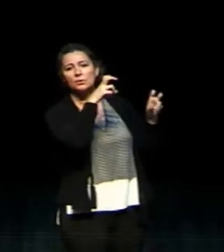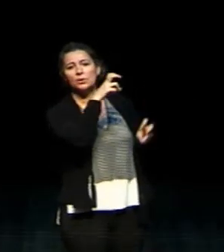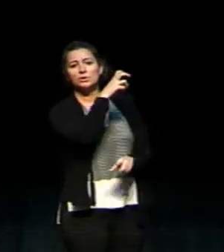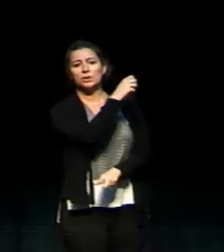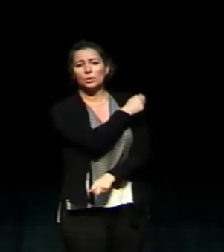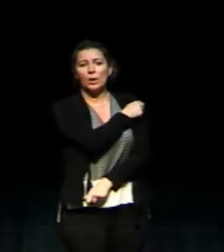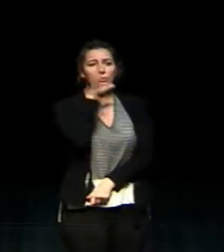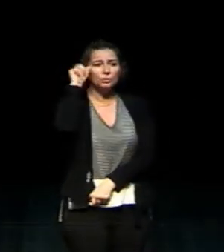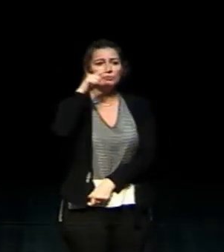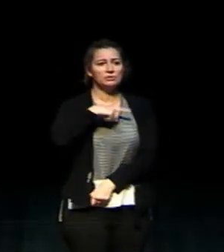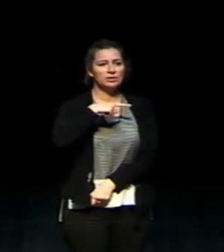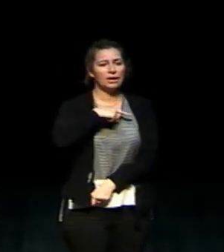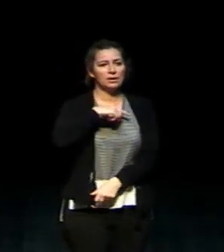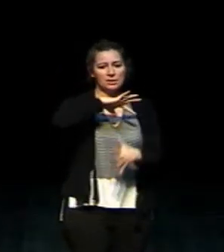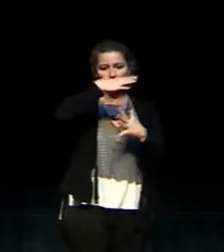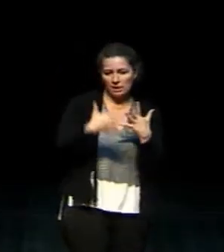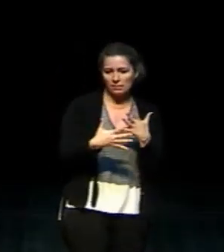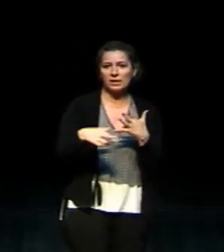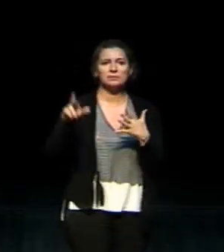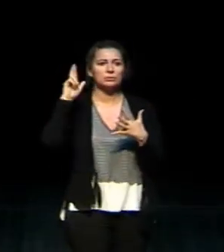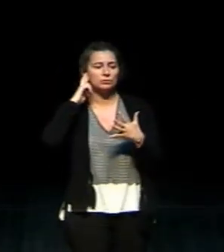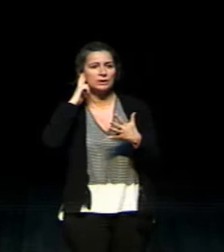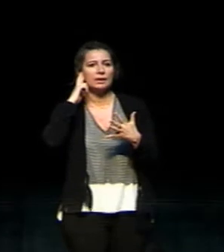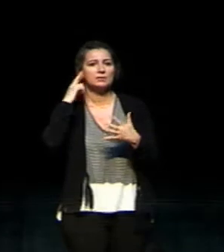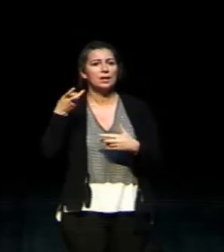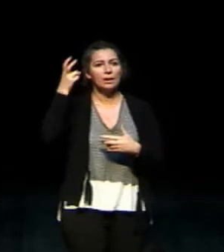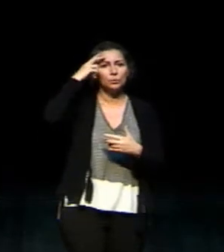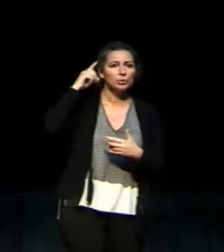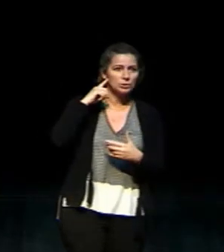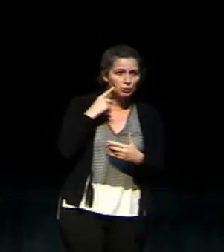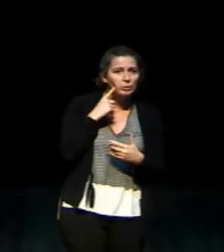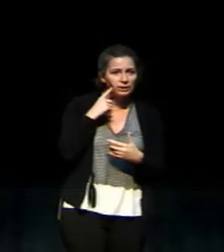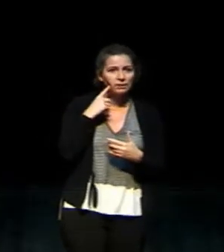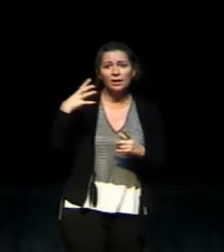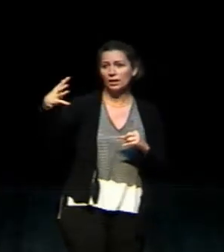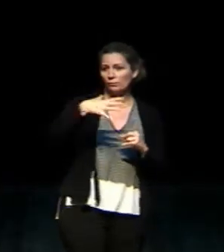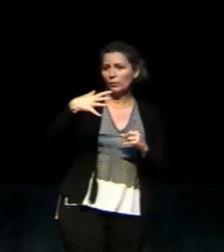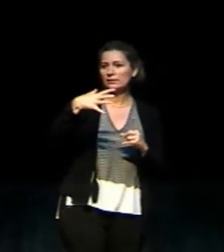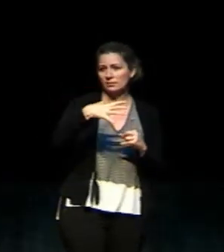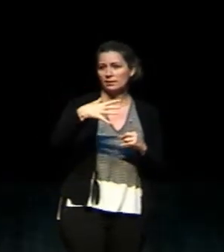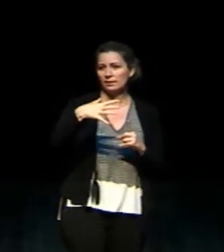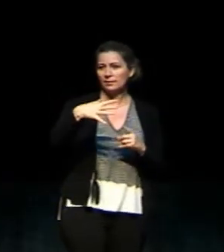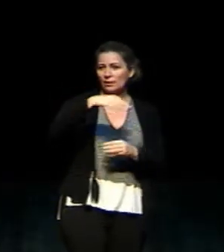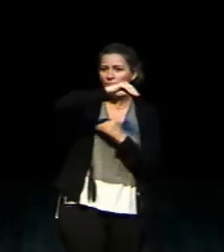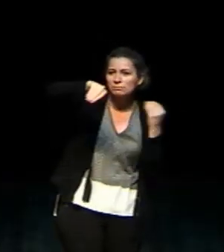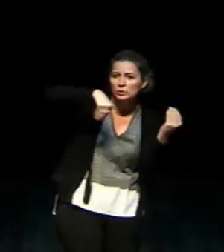de ter certas influências que envolvem tanto as questões culturais, as questões